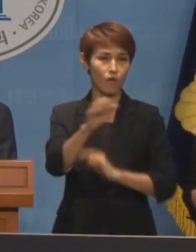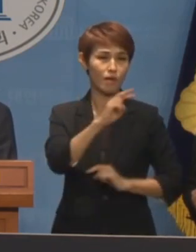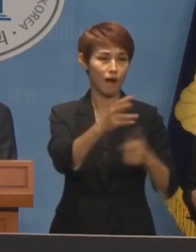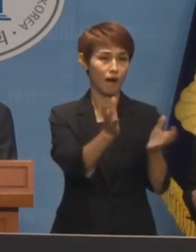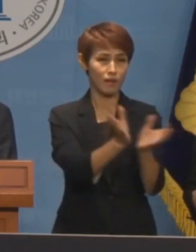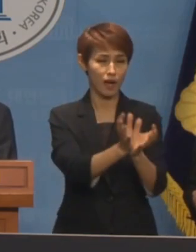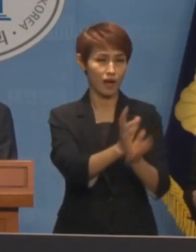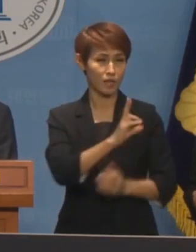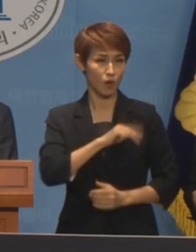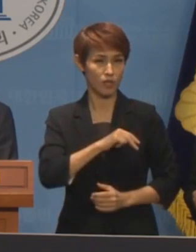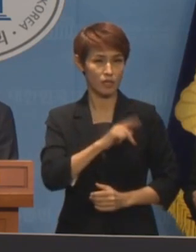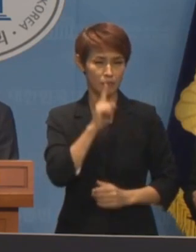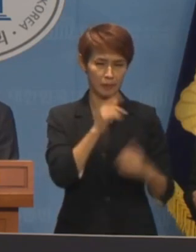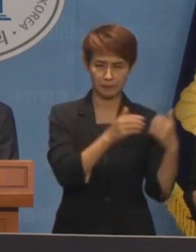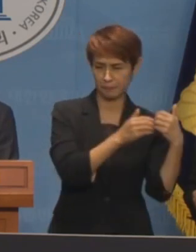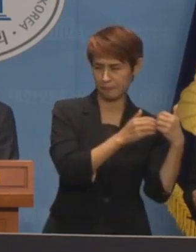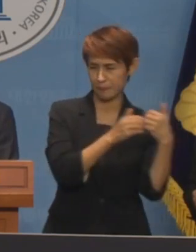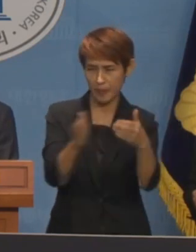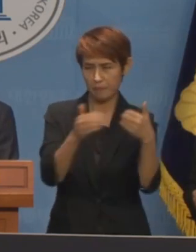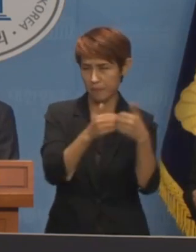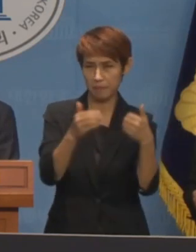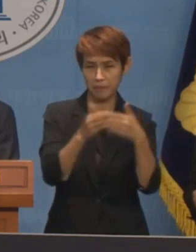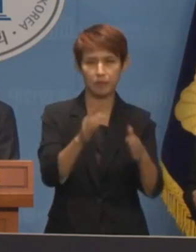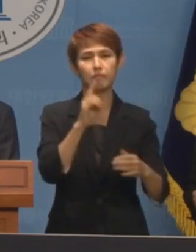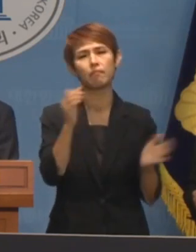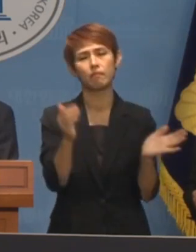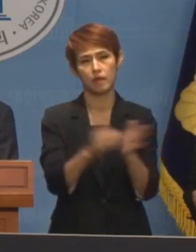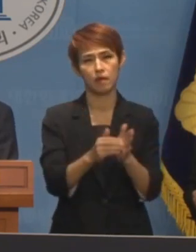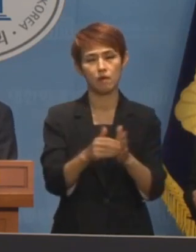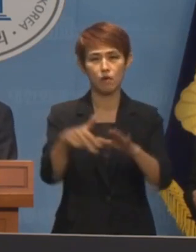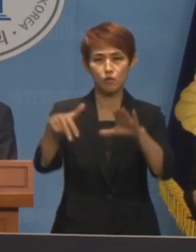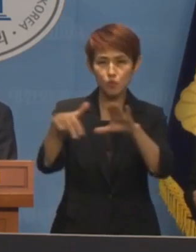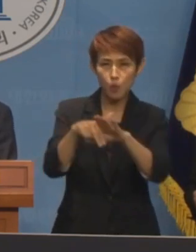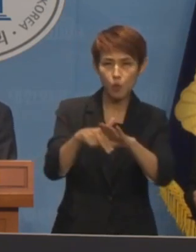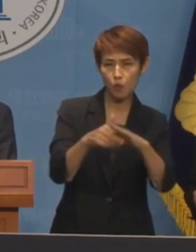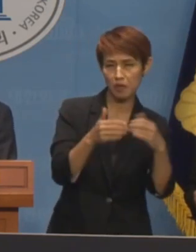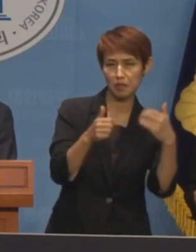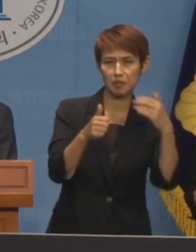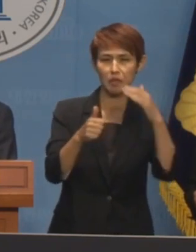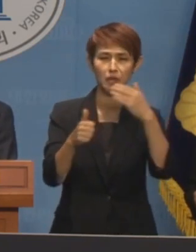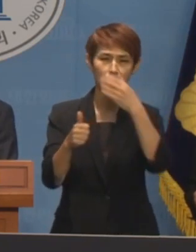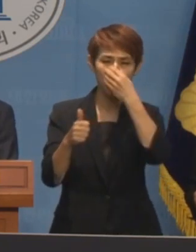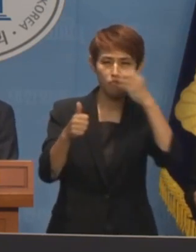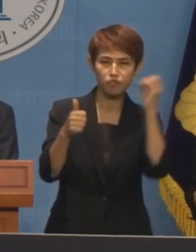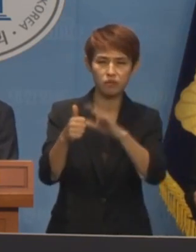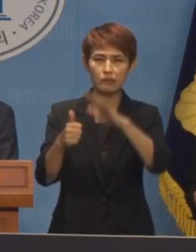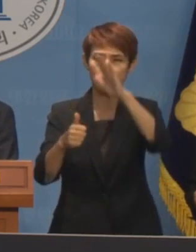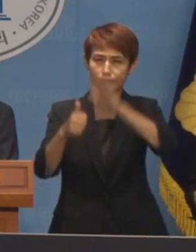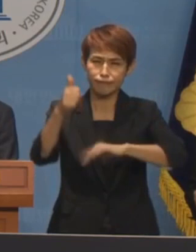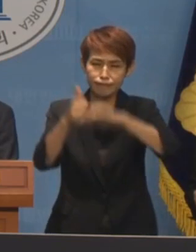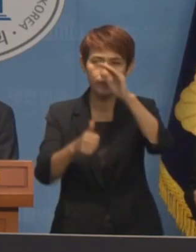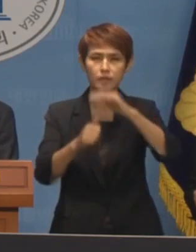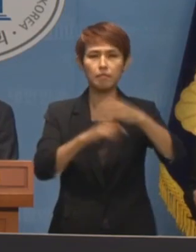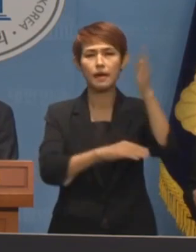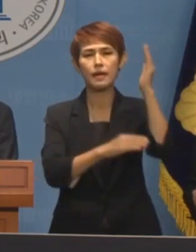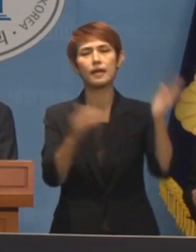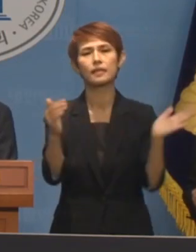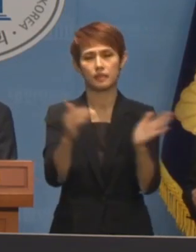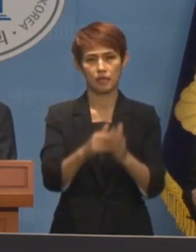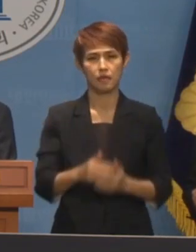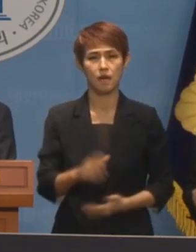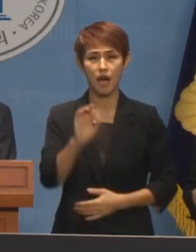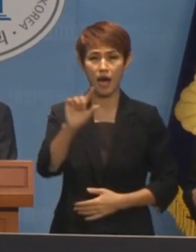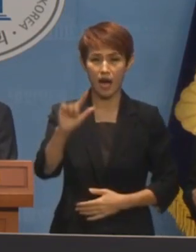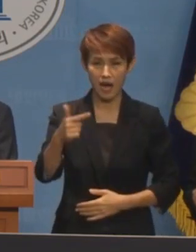모욕적인 언사로 안 후보자의 양심과 종교를 헐뜯는 국법을 어기는 이 발언을 한 것은 안